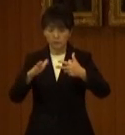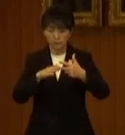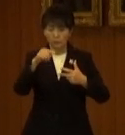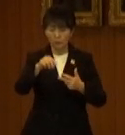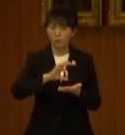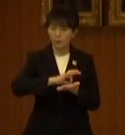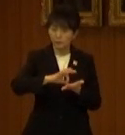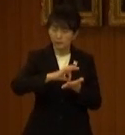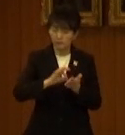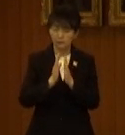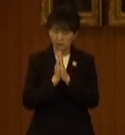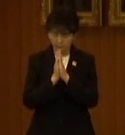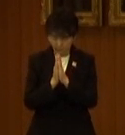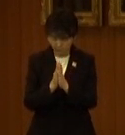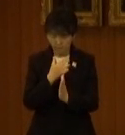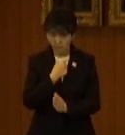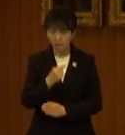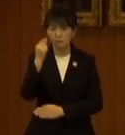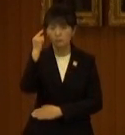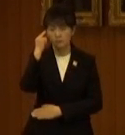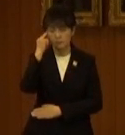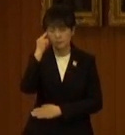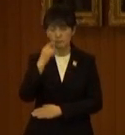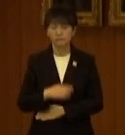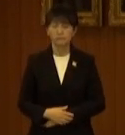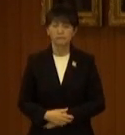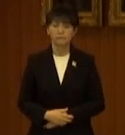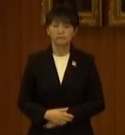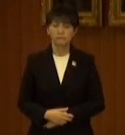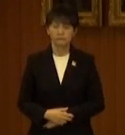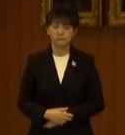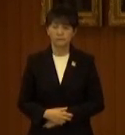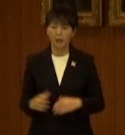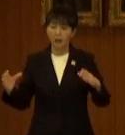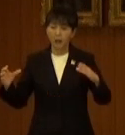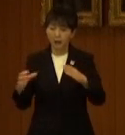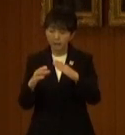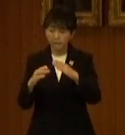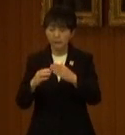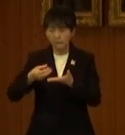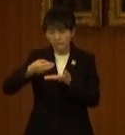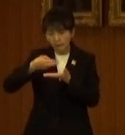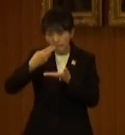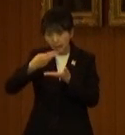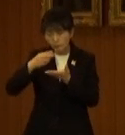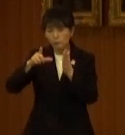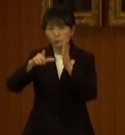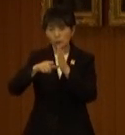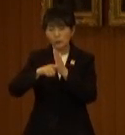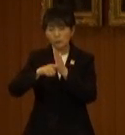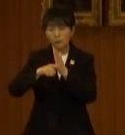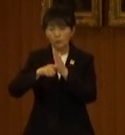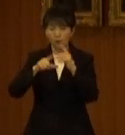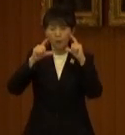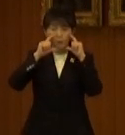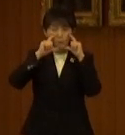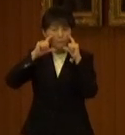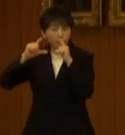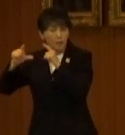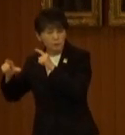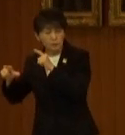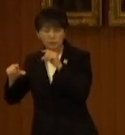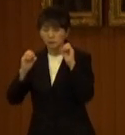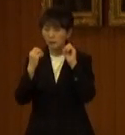していただきたいというふうに思いますし、やはり会食の際のですね、マスクを外して会話を